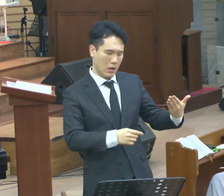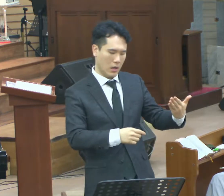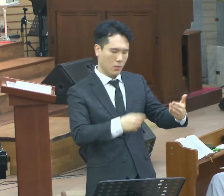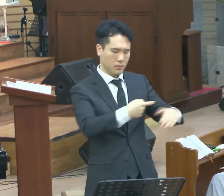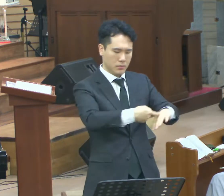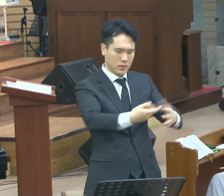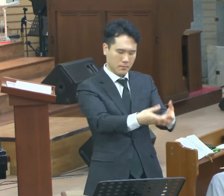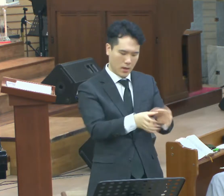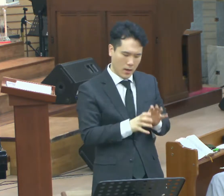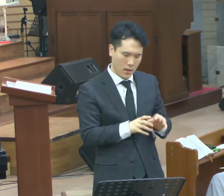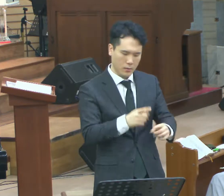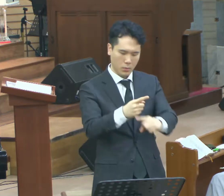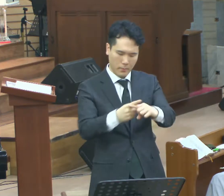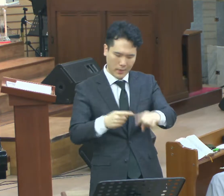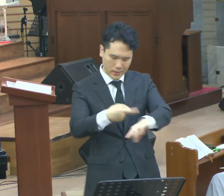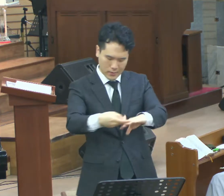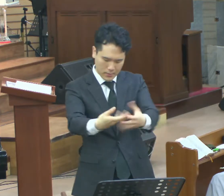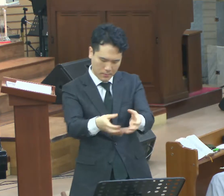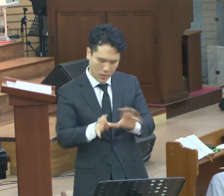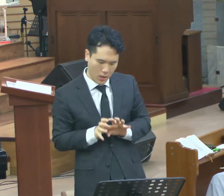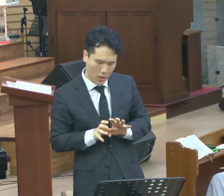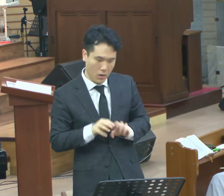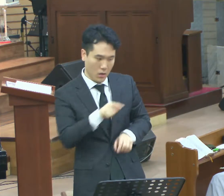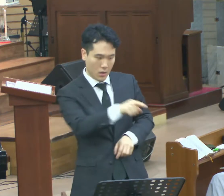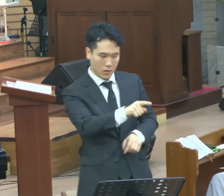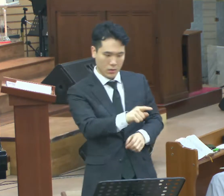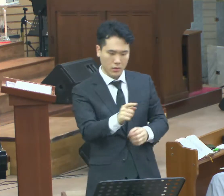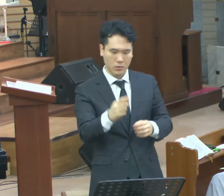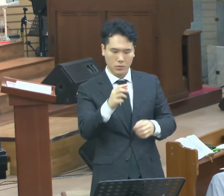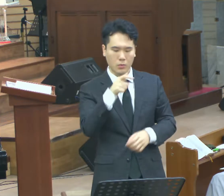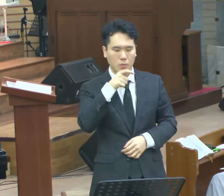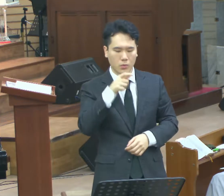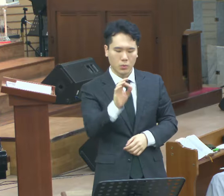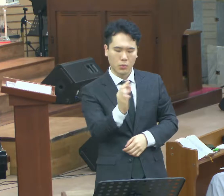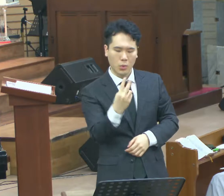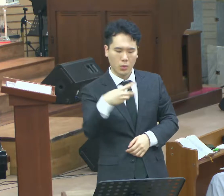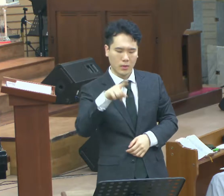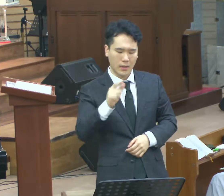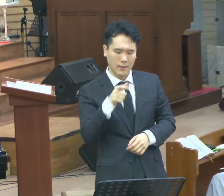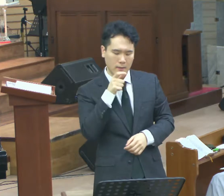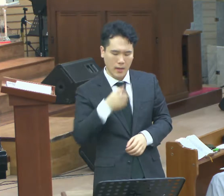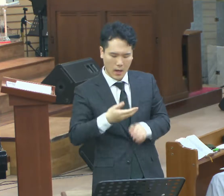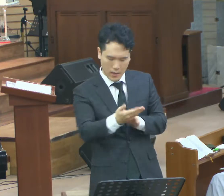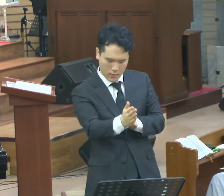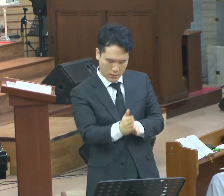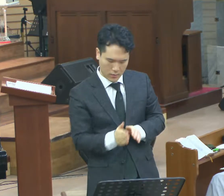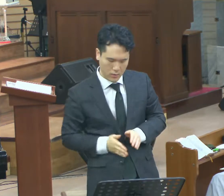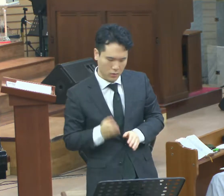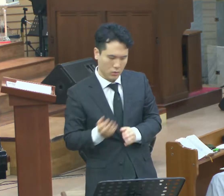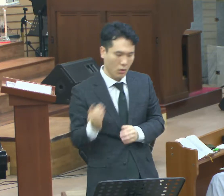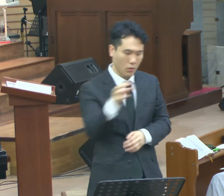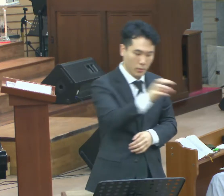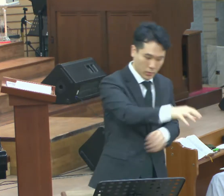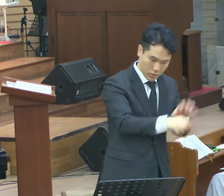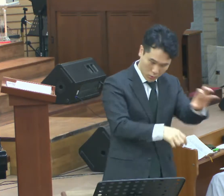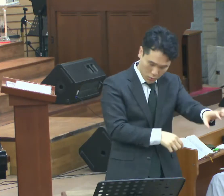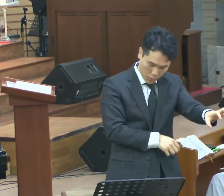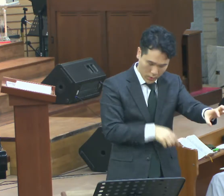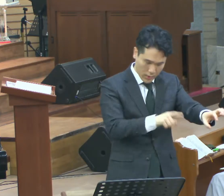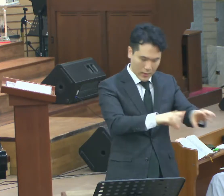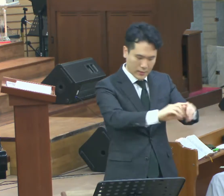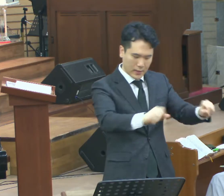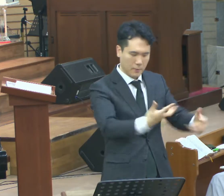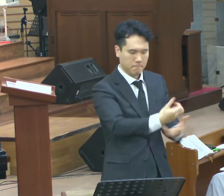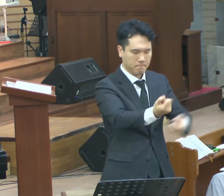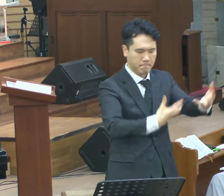서로 땅을 분배해서 제비를 뽑거든요. 예를 들어서 유다 지파가 저 북쪽에 스불론, 이사갈, 아셀 지파 쪽을